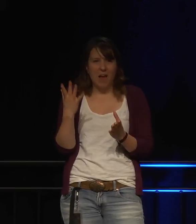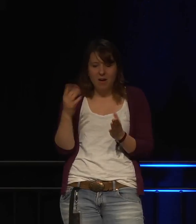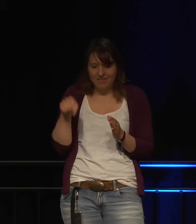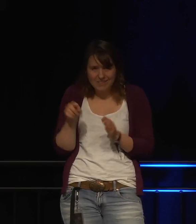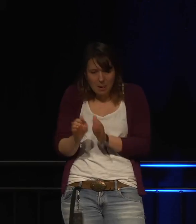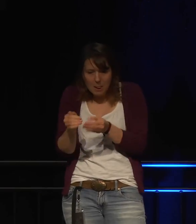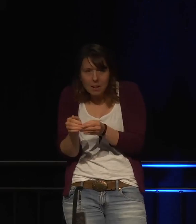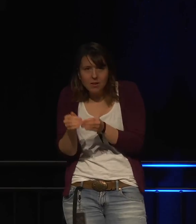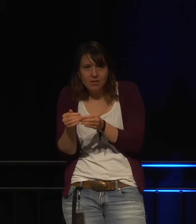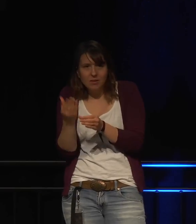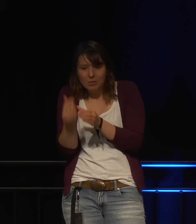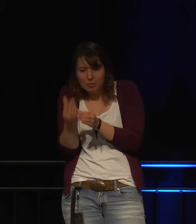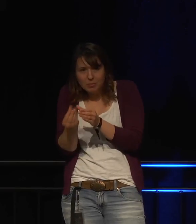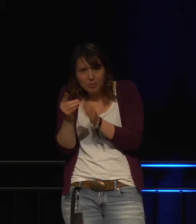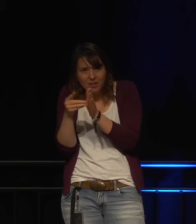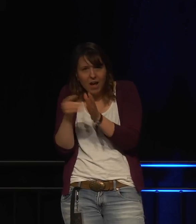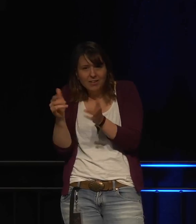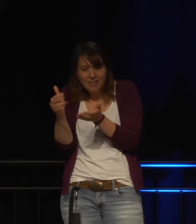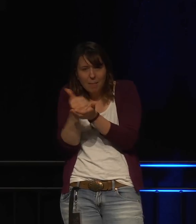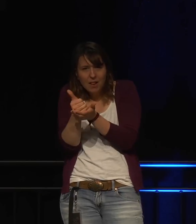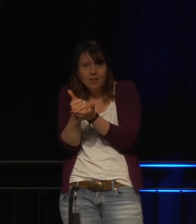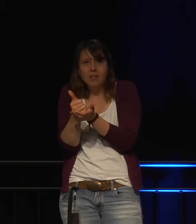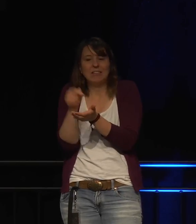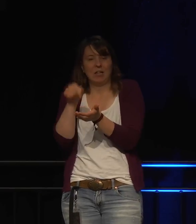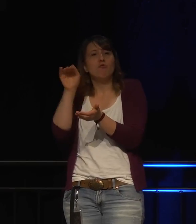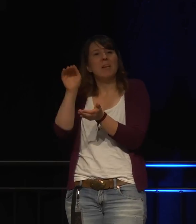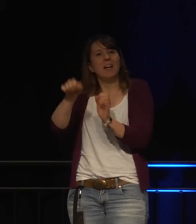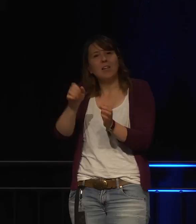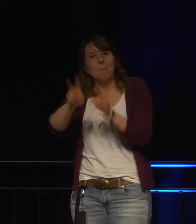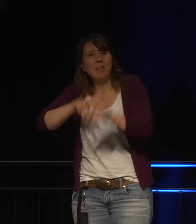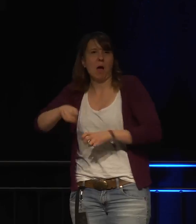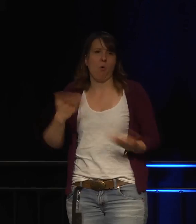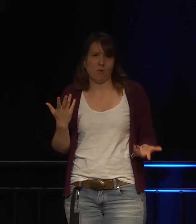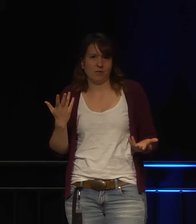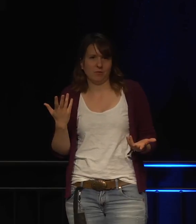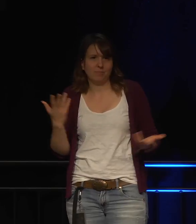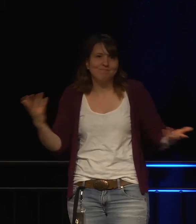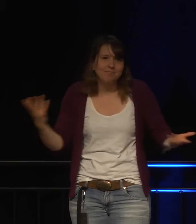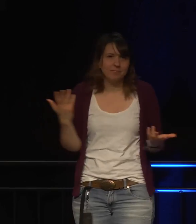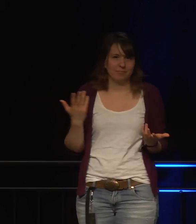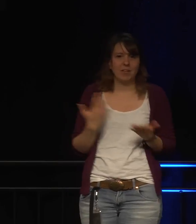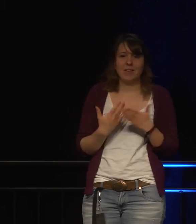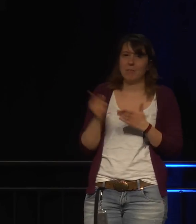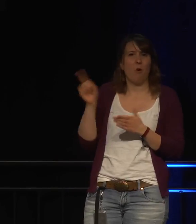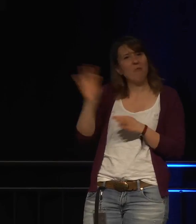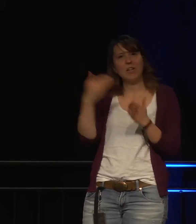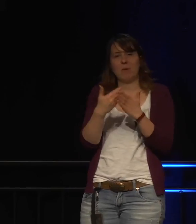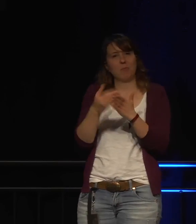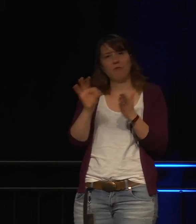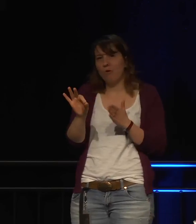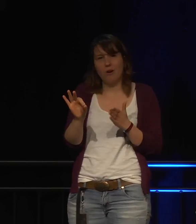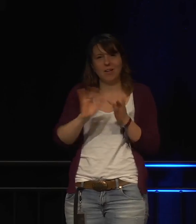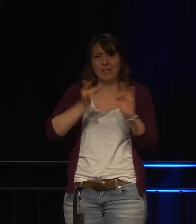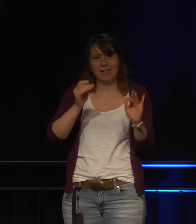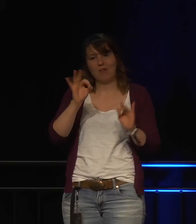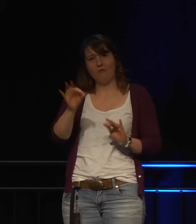pero estos datos que se están recolectando podrían ser utilizados para otras cosas en el futuro. Así que es un ejemplo